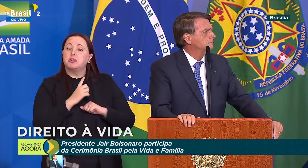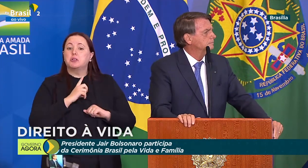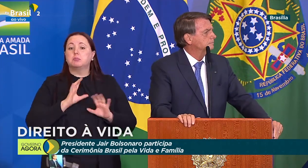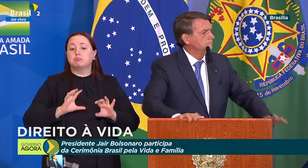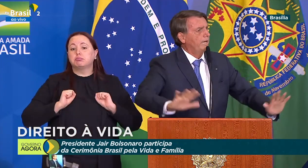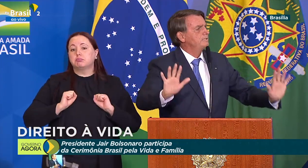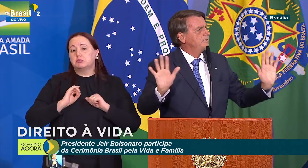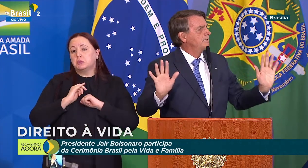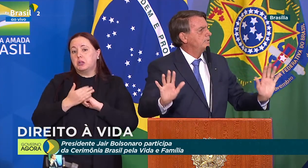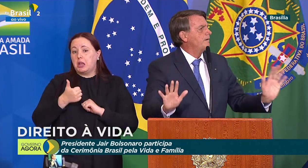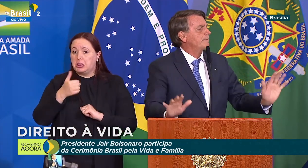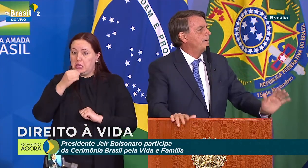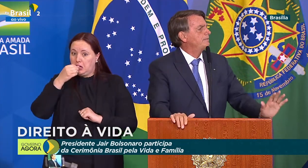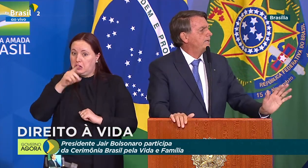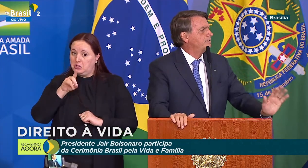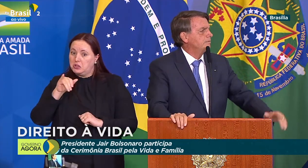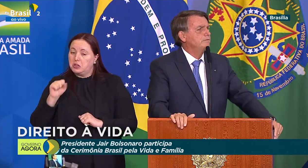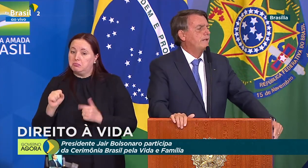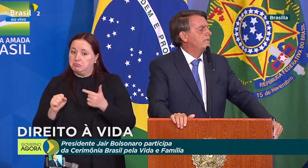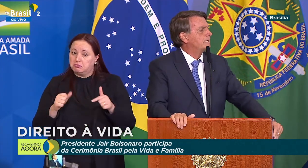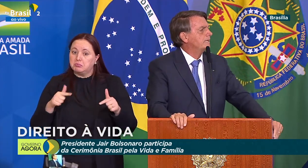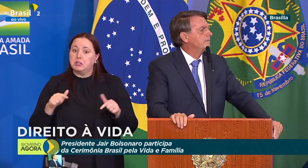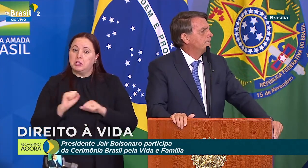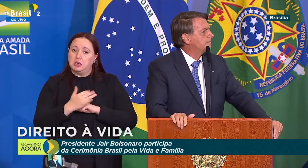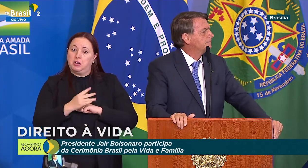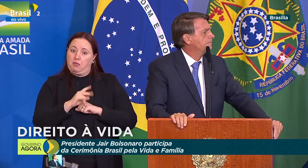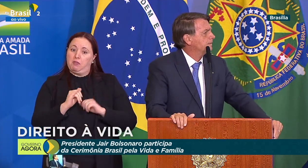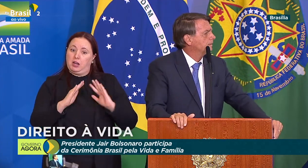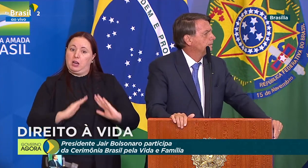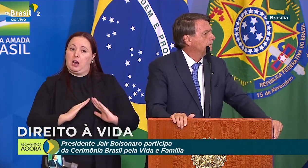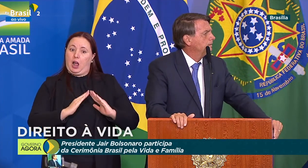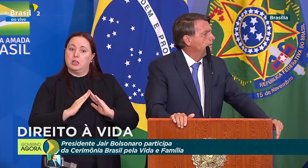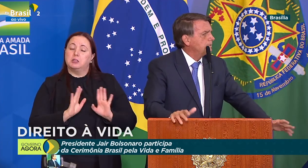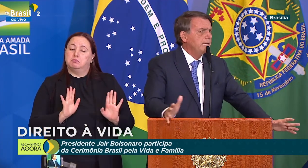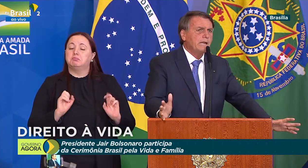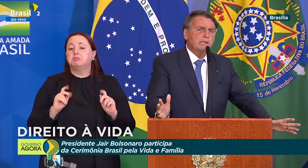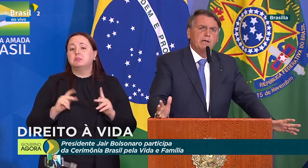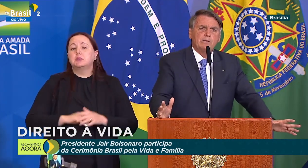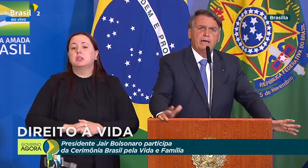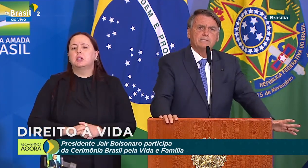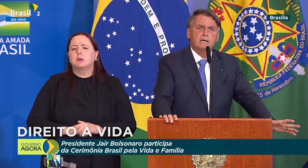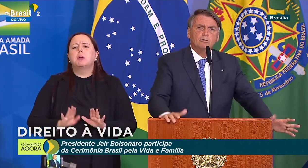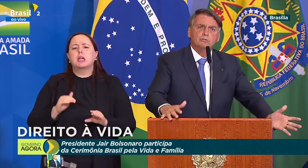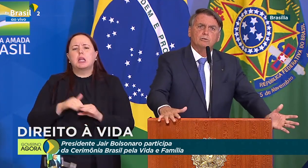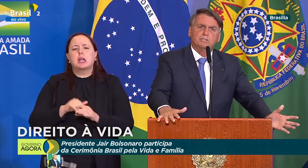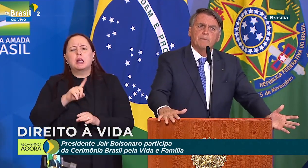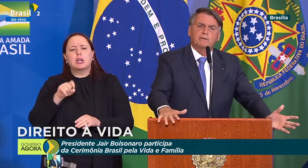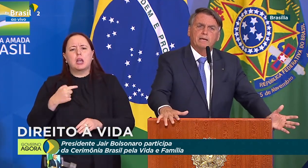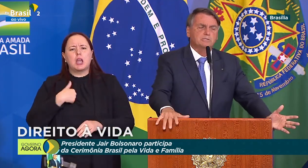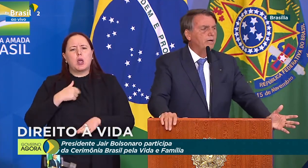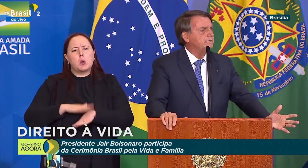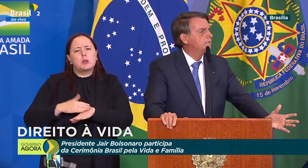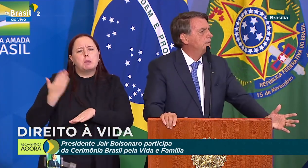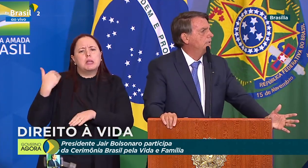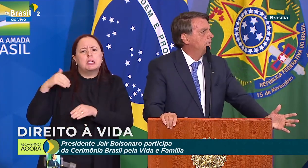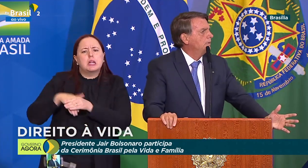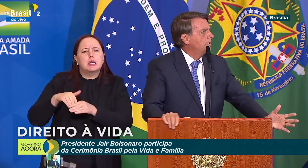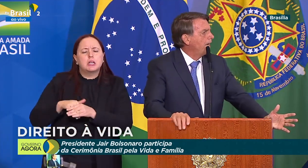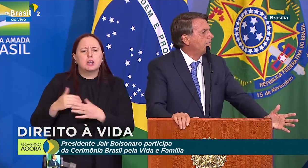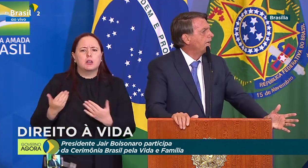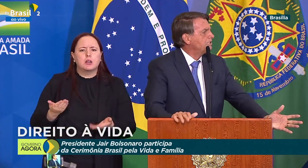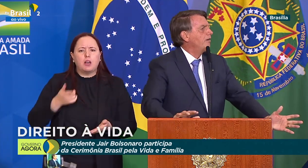vídeo dez dias que ele vai mais dez dias não vai sair de casa mesmo que eleições São essa eu só no tempo que